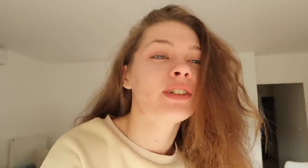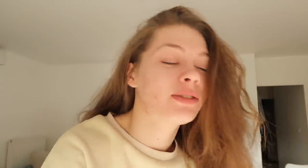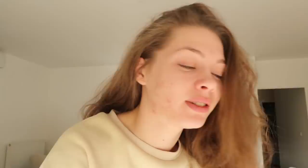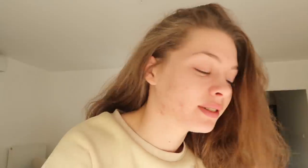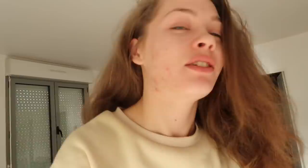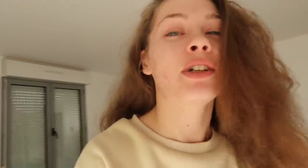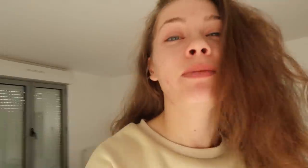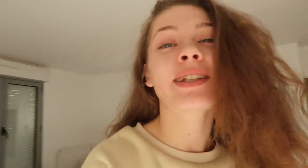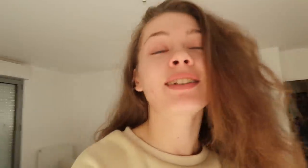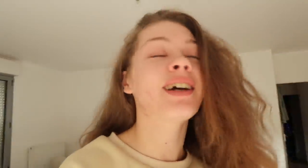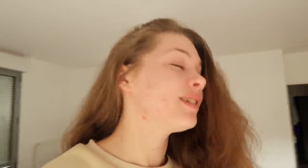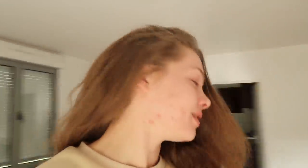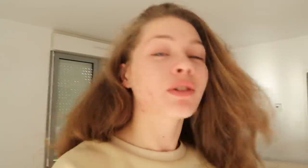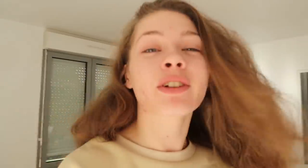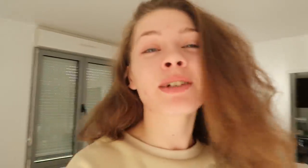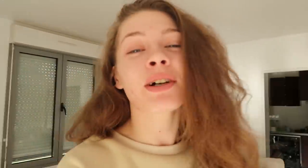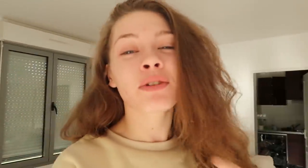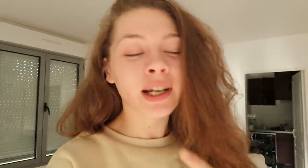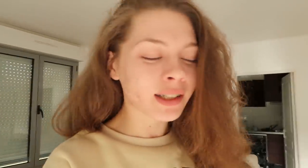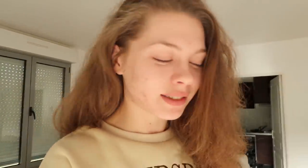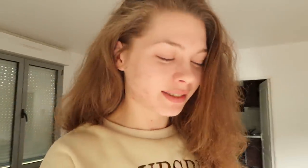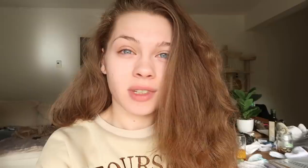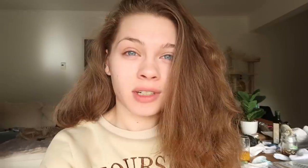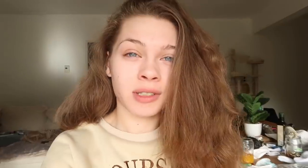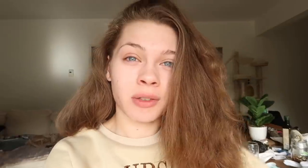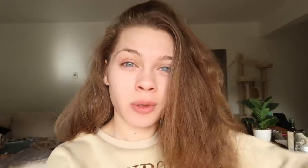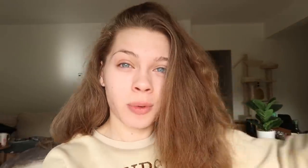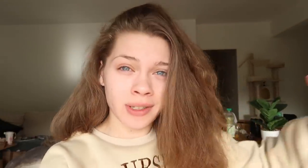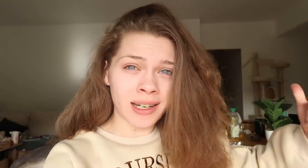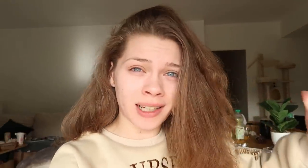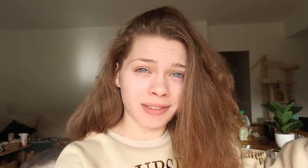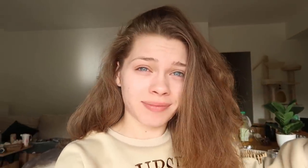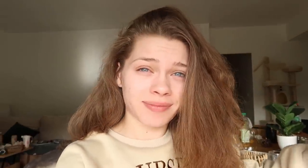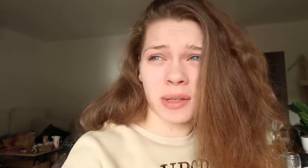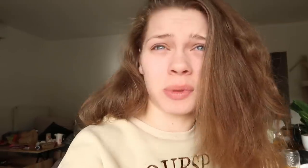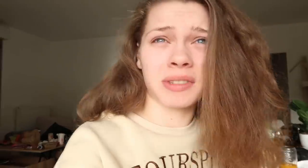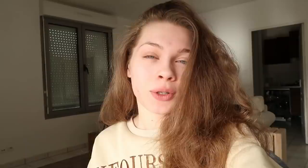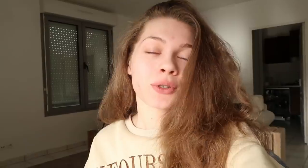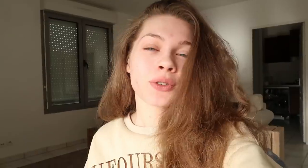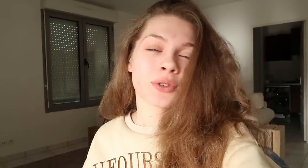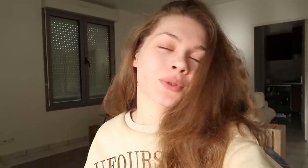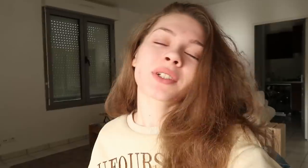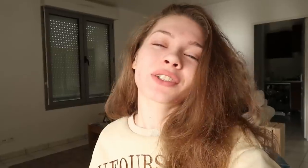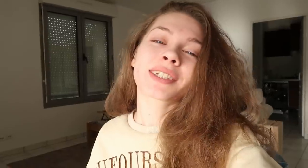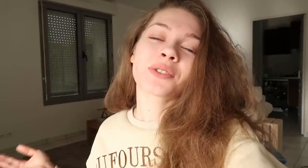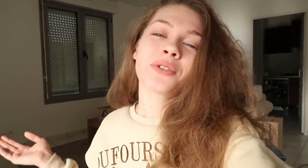Vous voyez ma tête là? Vous entendez ma voix là? Ah, vous avez vu le bordel là? Oh putain. Aujourd'hui on se rejoint dans un nouveau